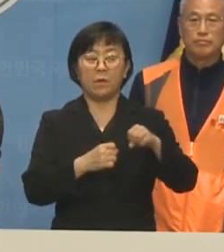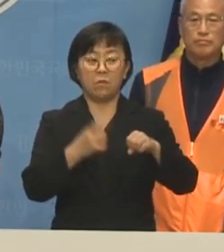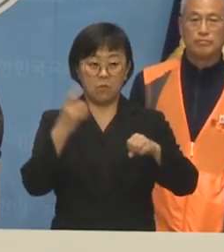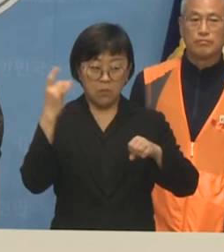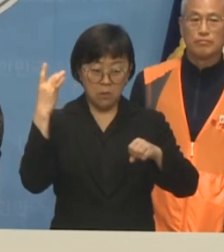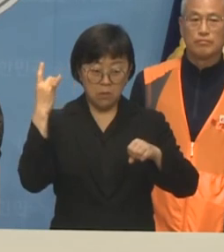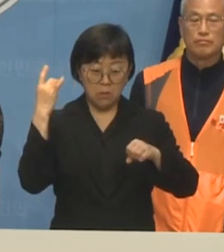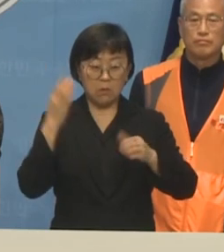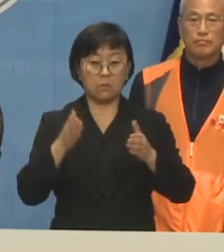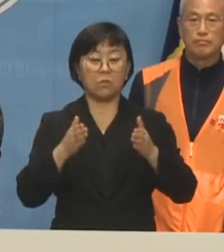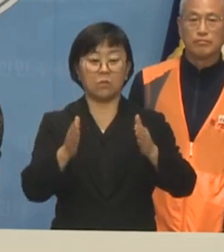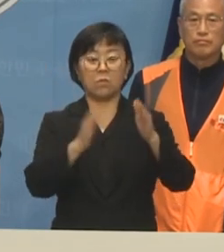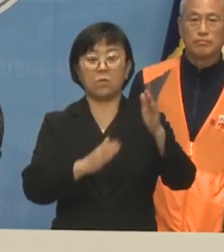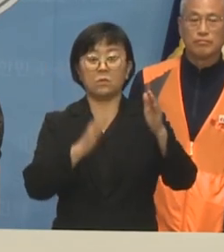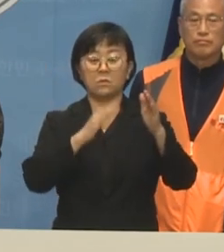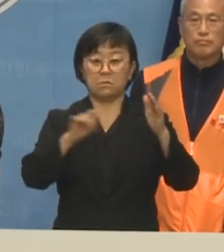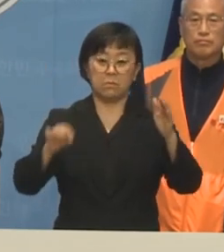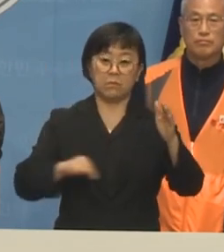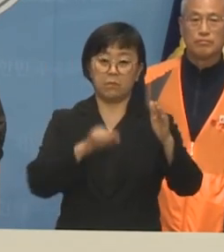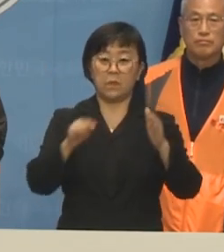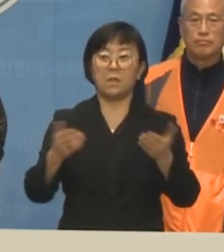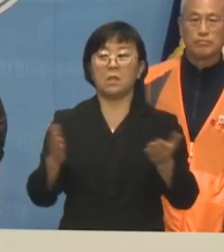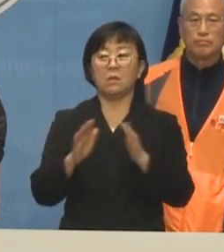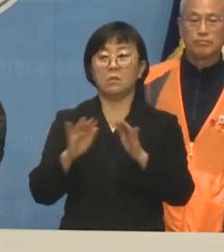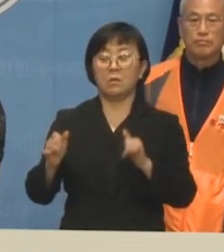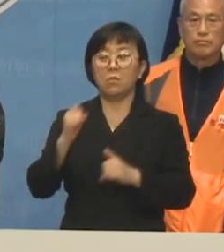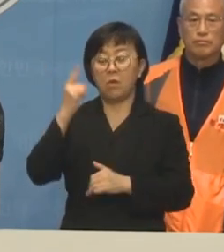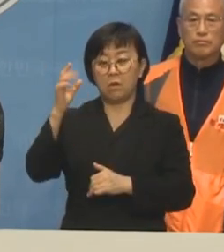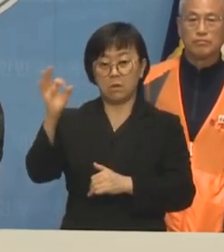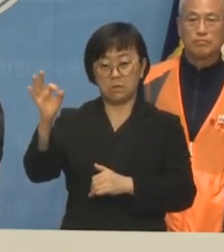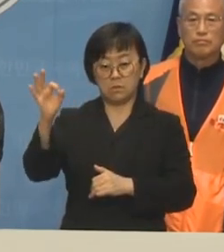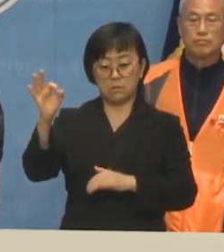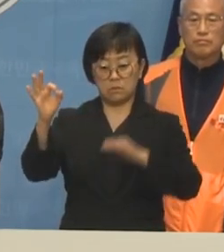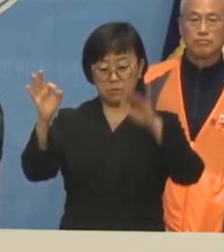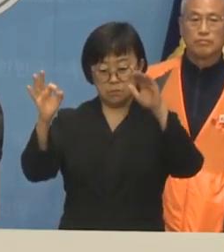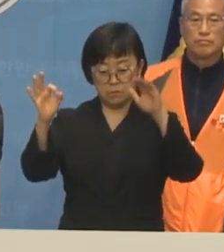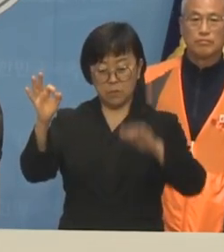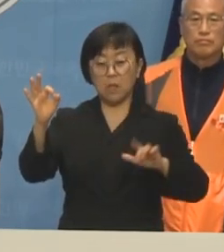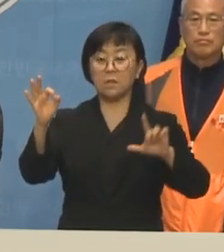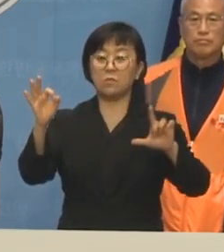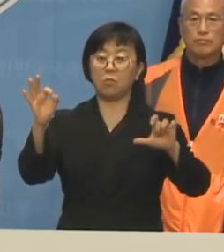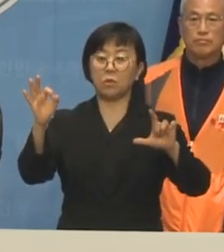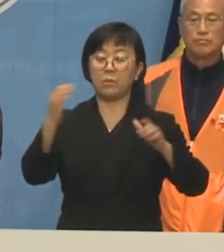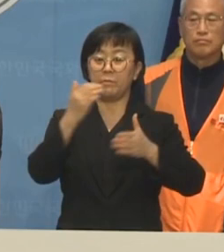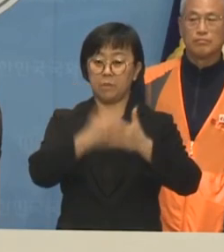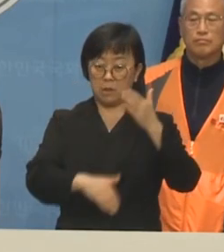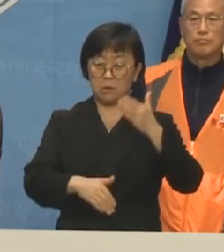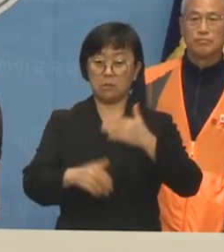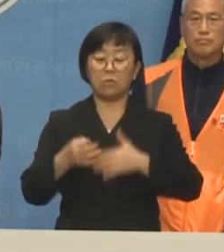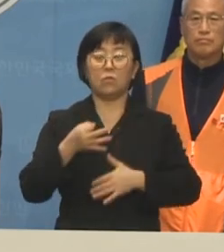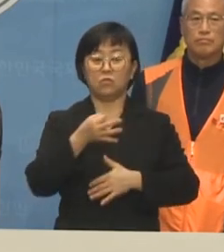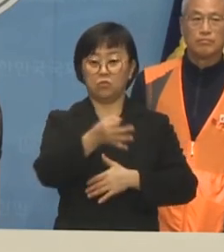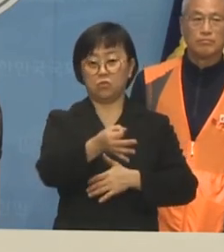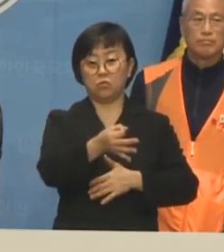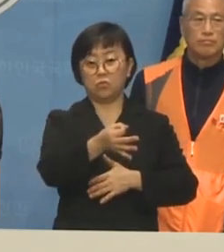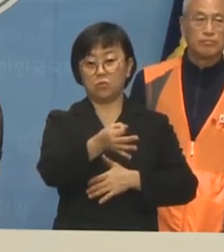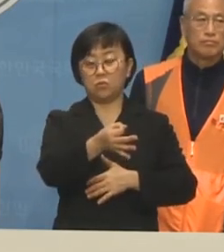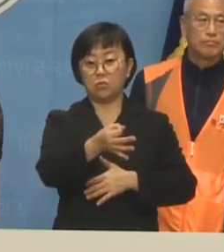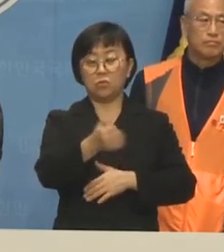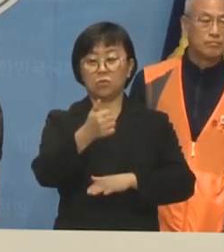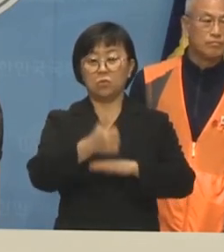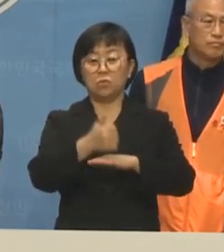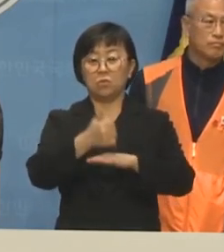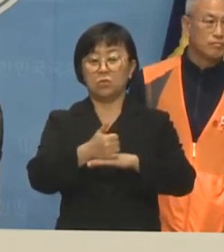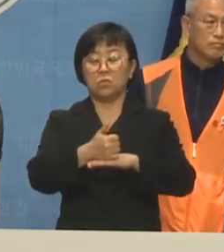기존의 도로공사 내에 있는 직원들의 임금보다 약15% 더 삭감된 임금을 적용해서